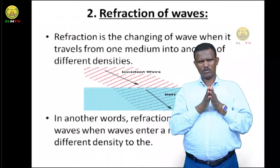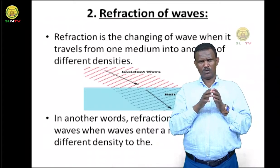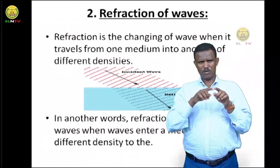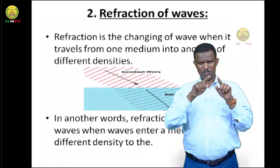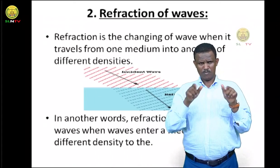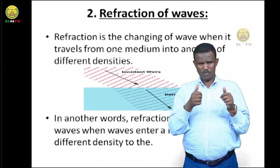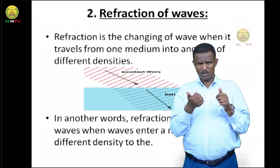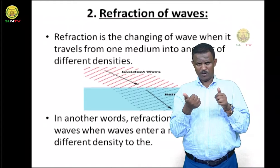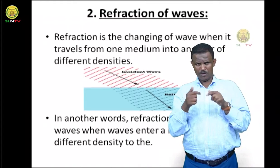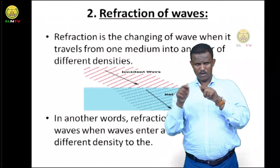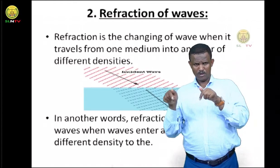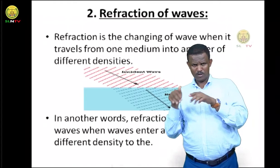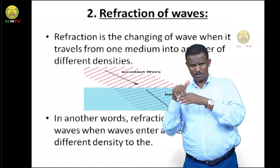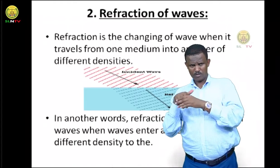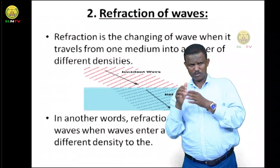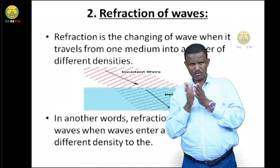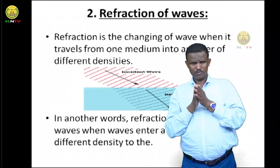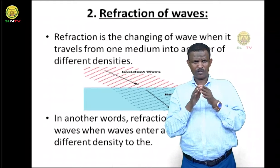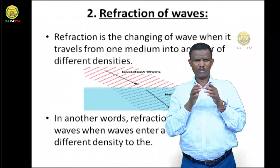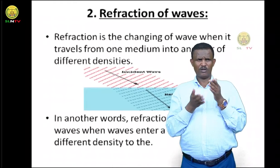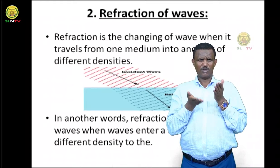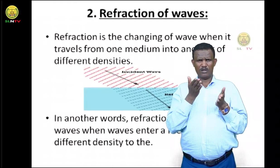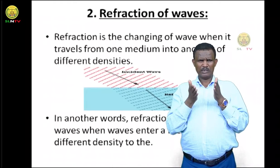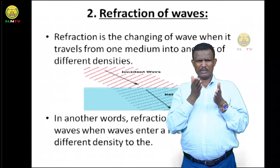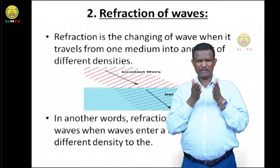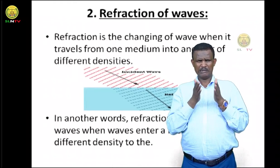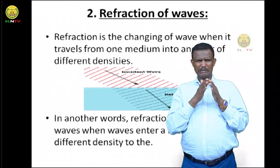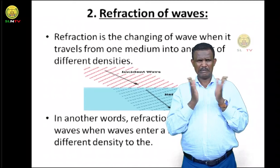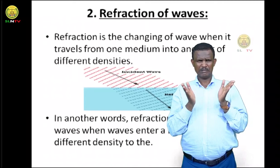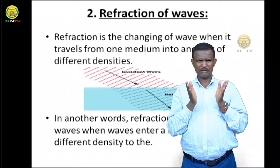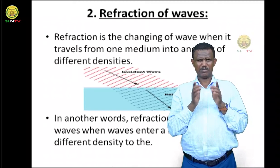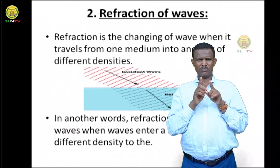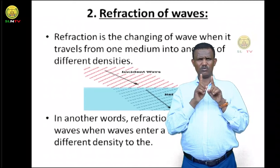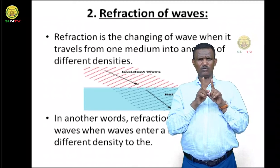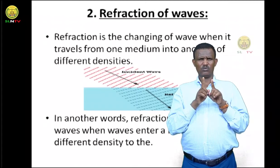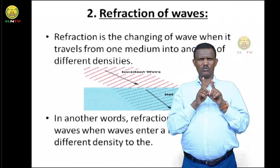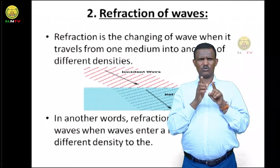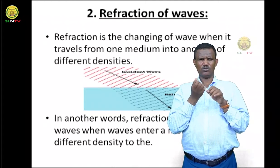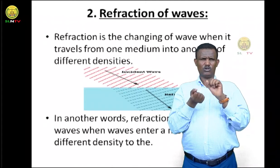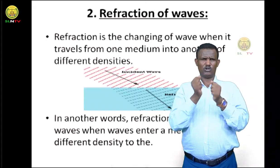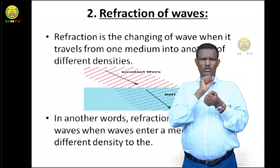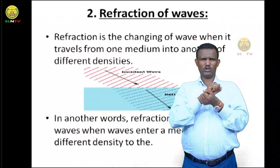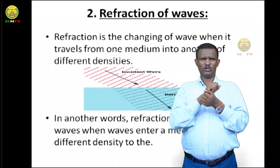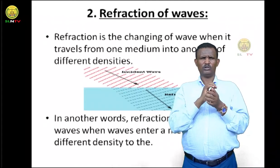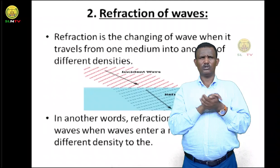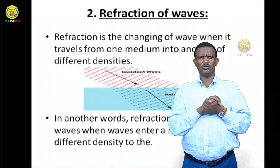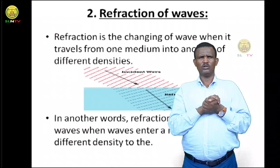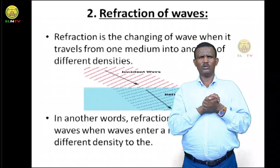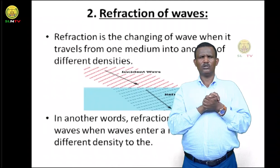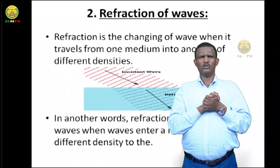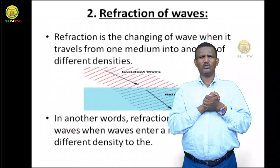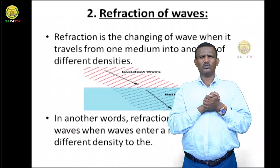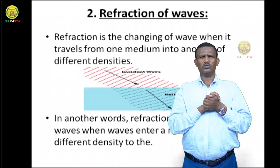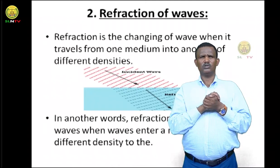ay gudubkeegaasi labada walxood different destiny waxa ku imanaya change direction marka isbeddelka dhinaca ay u